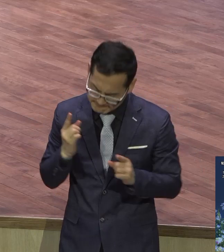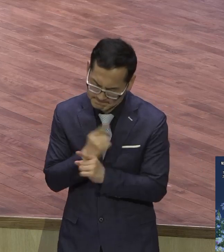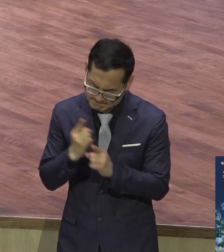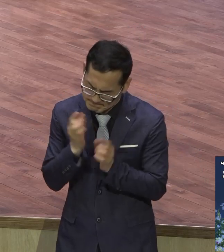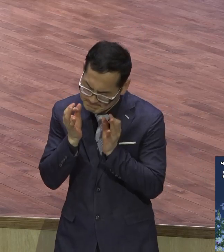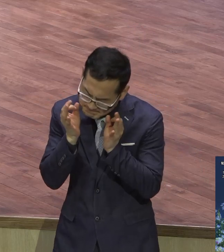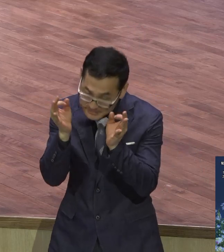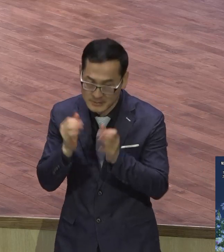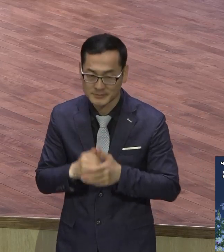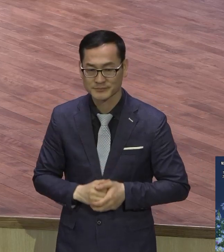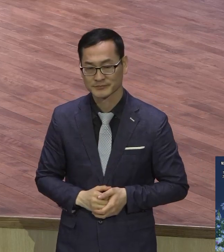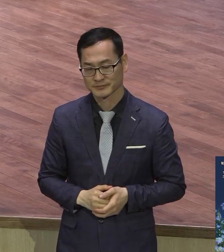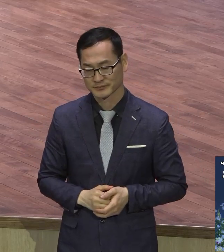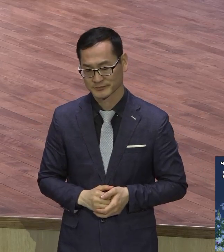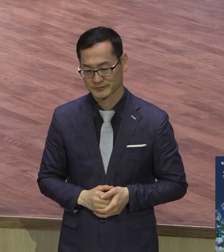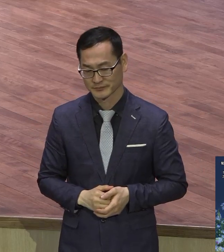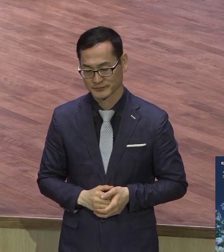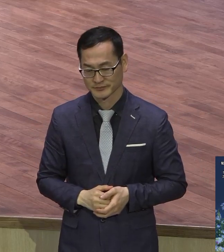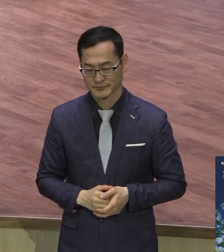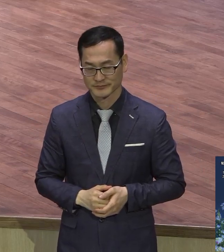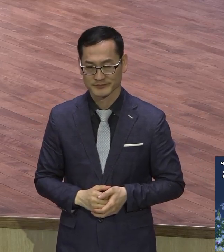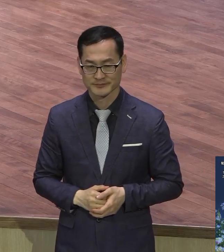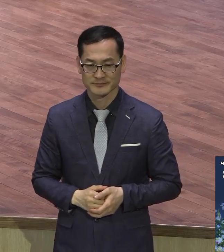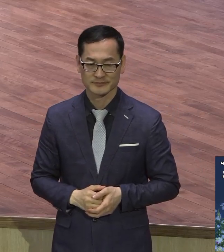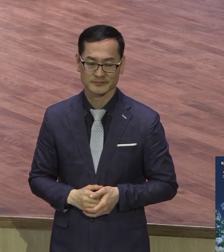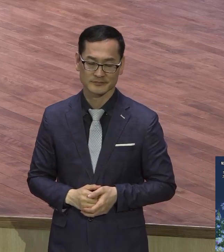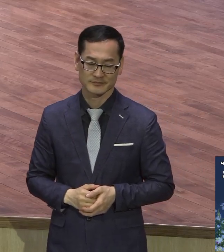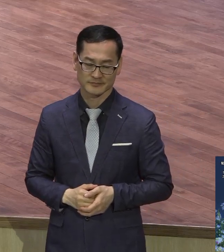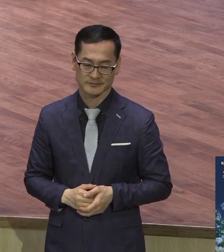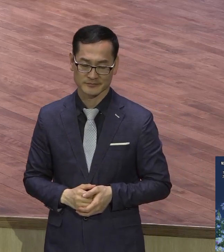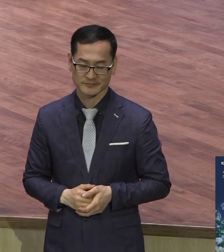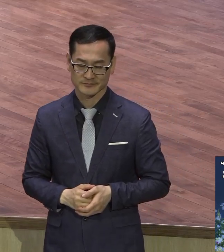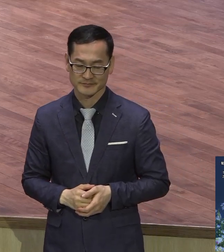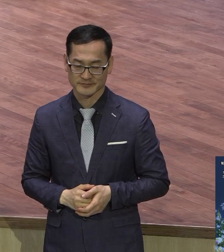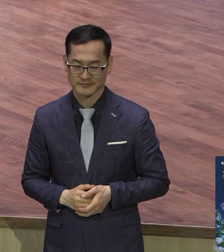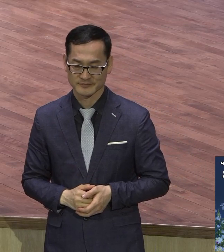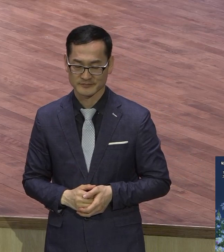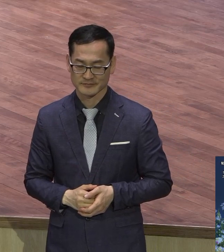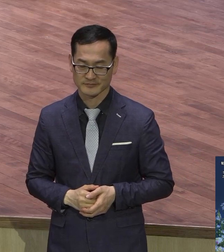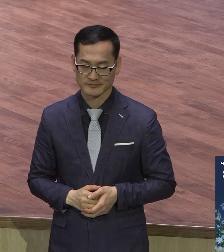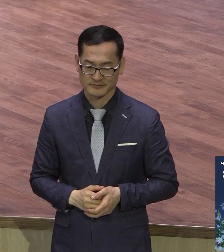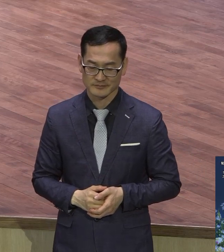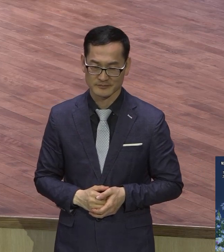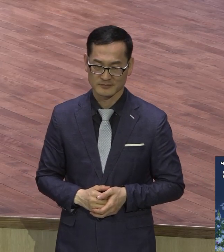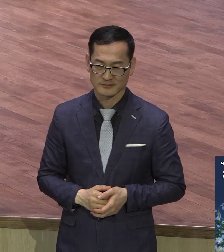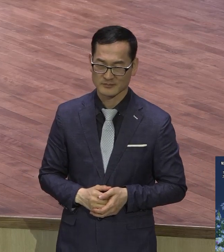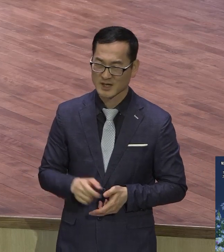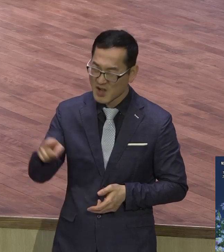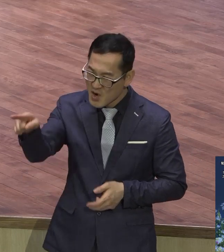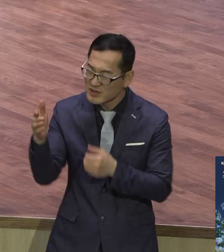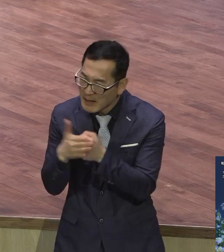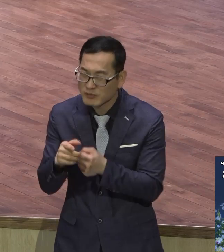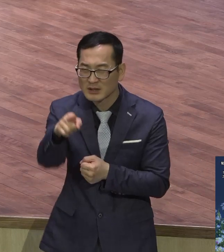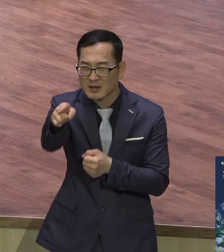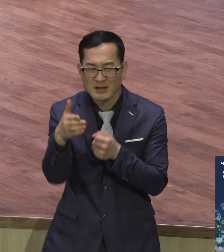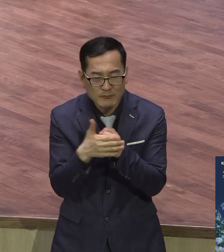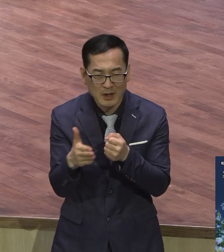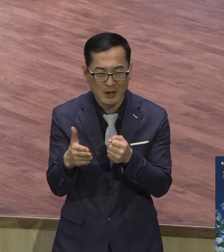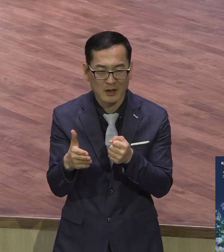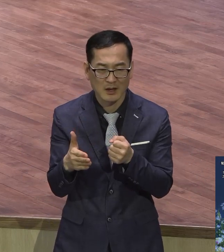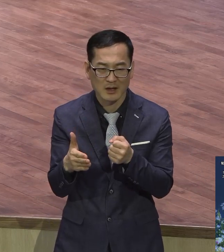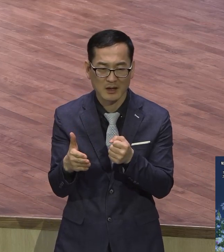우리 청년에 우리 대학교 우리 구역에는 우리 기관에는 누구 때문에 누구 때문에 그 자체가